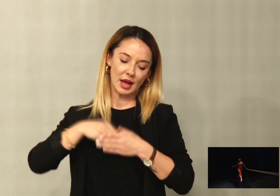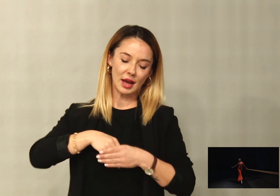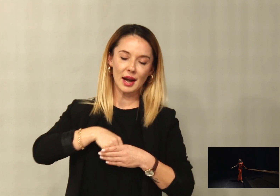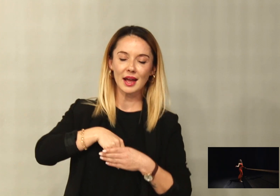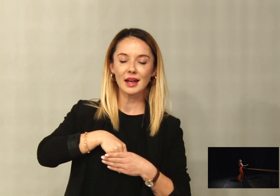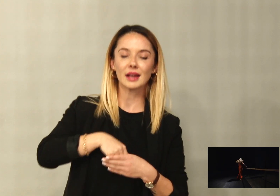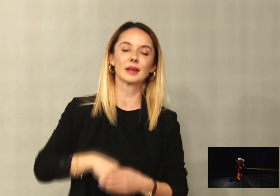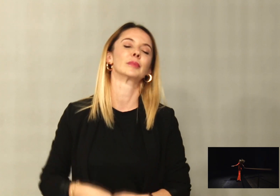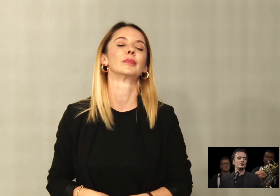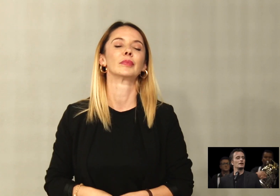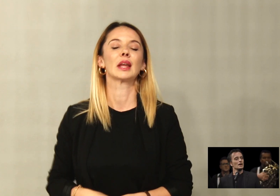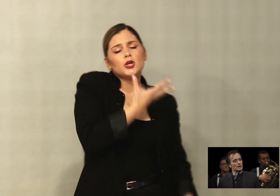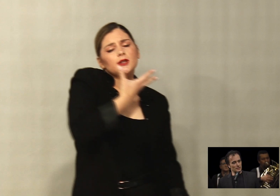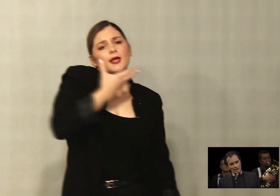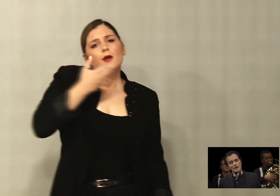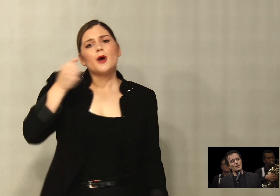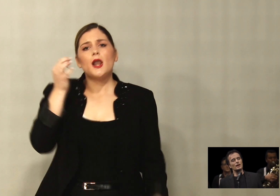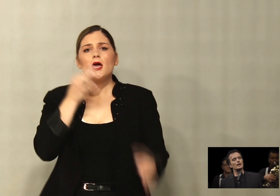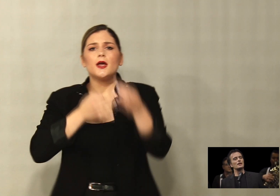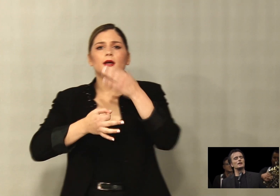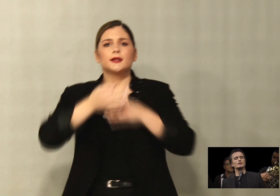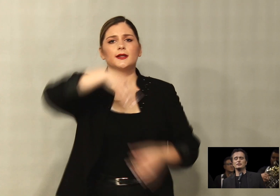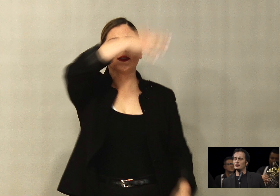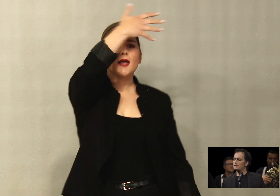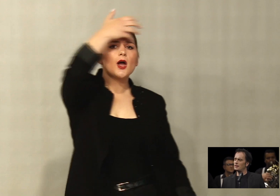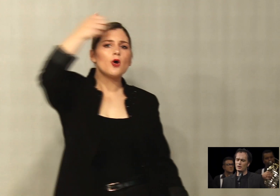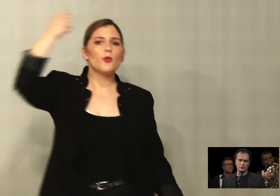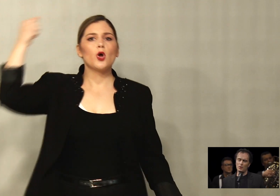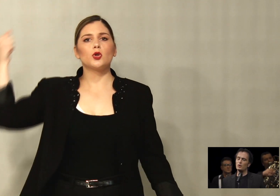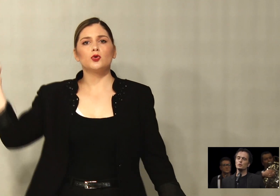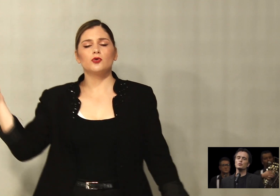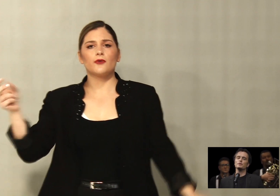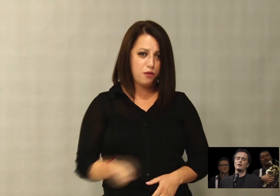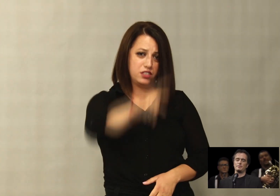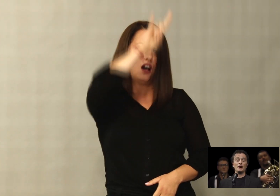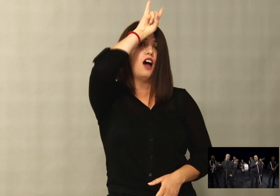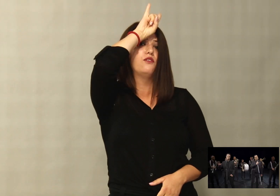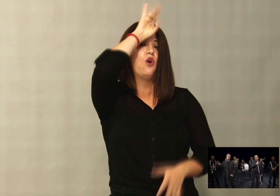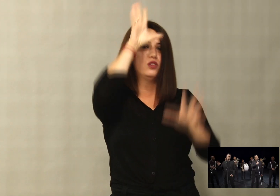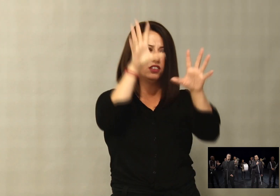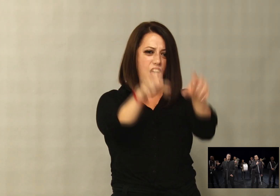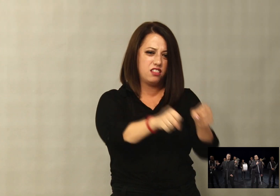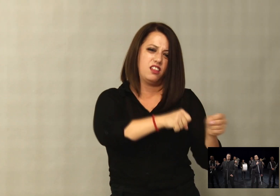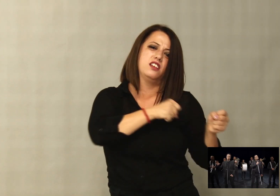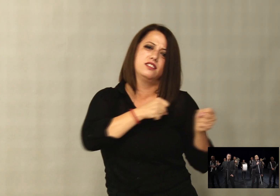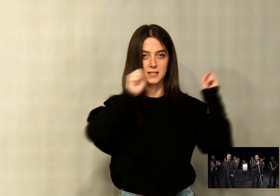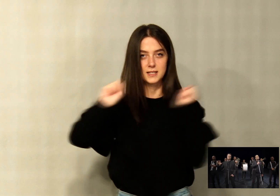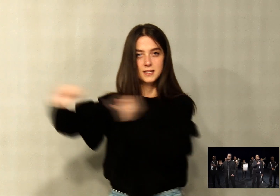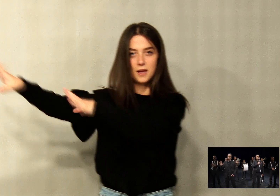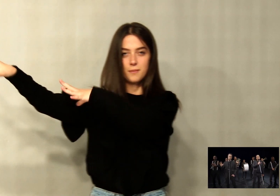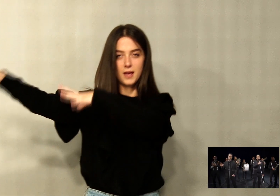vo mene. I nema lek da te odboluvam, đavol da